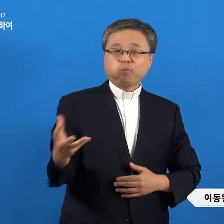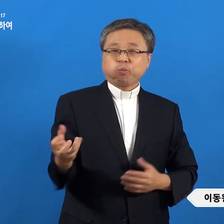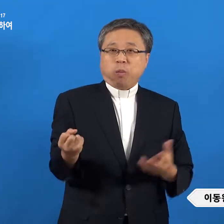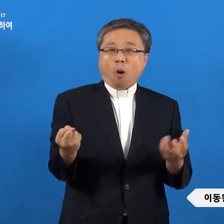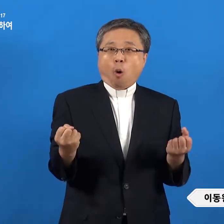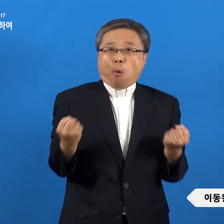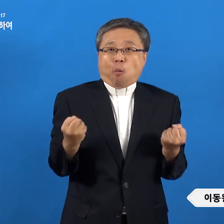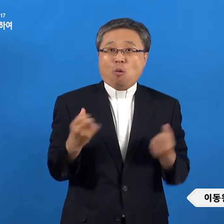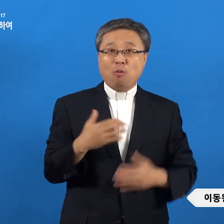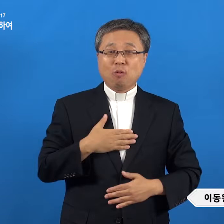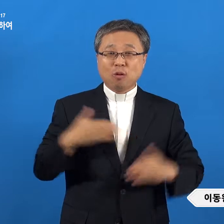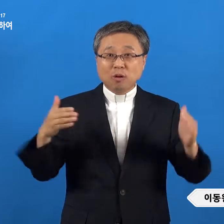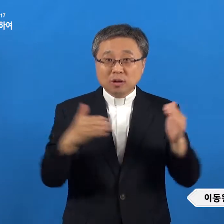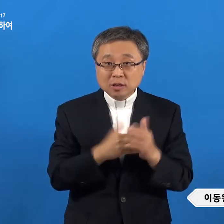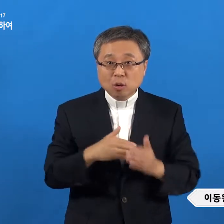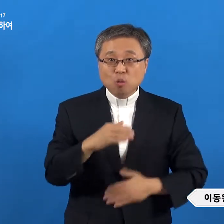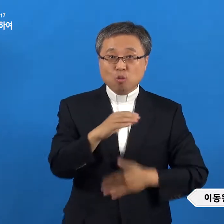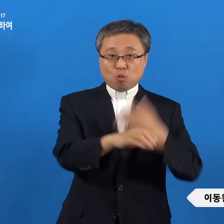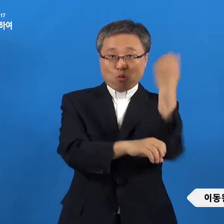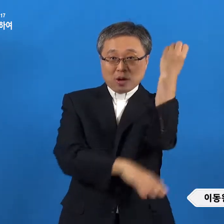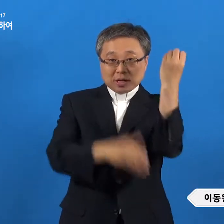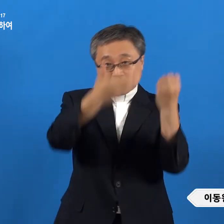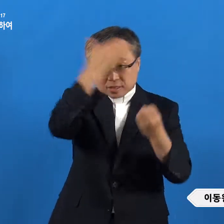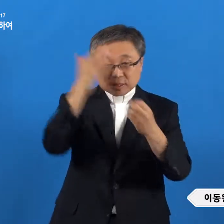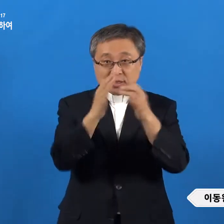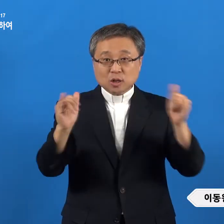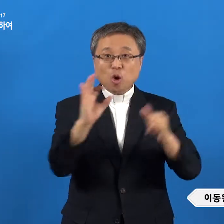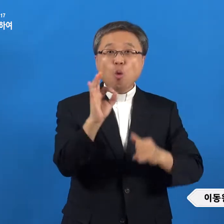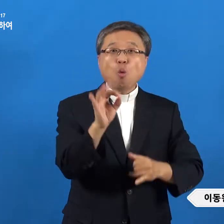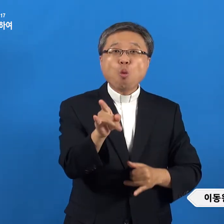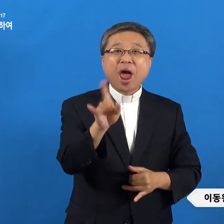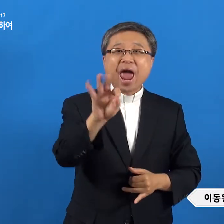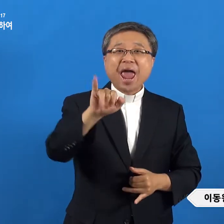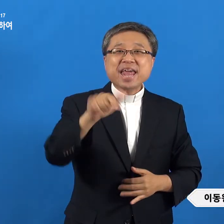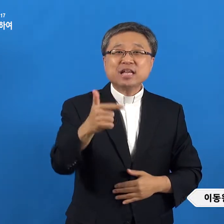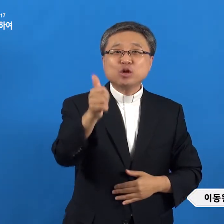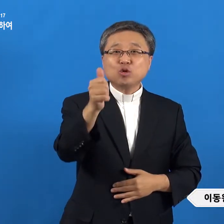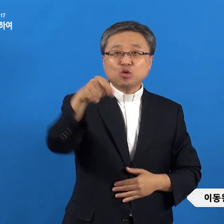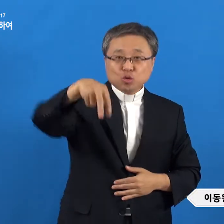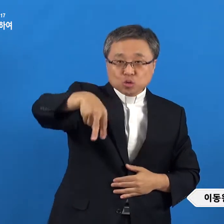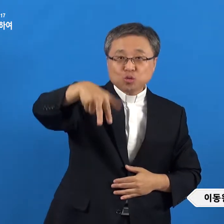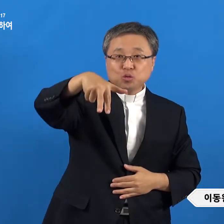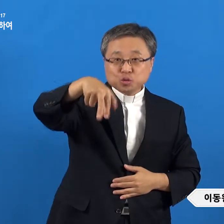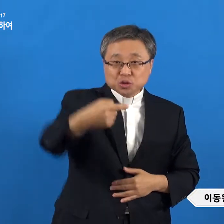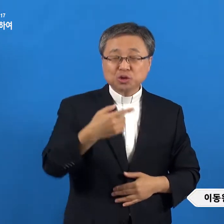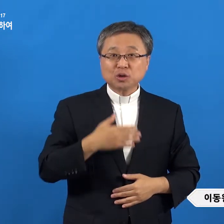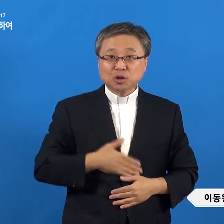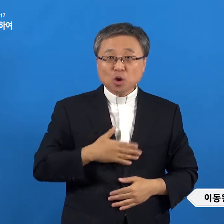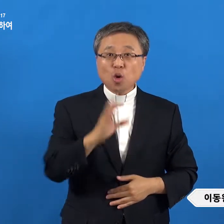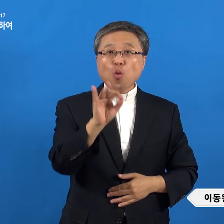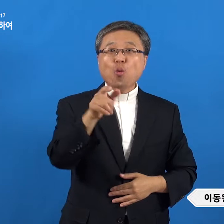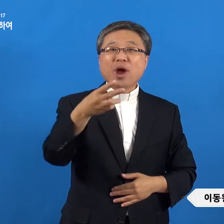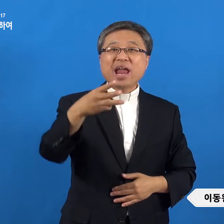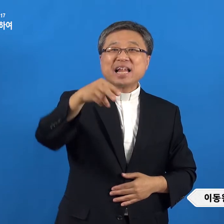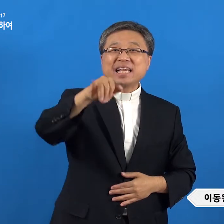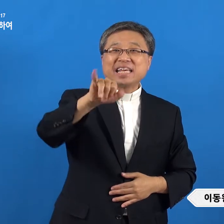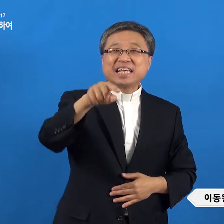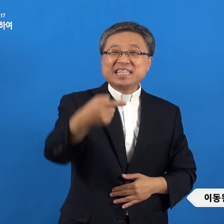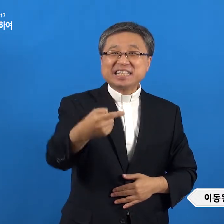것입니다. 본래 이 청년은 이름이 웨인 휴스라는 이름으로서 윌킨스 스토어라는 아주 작은 가게에서